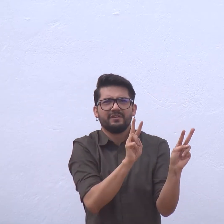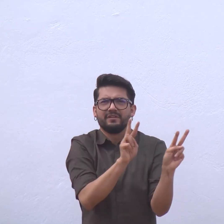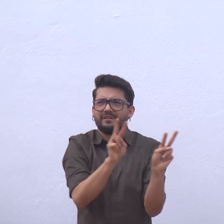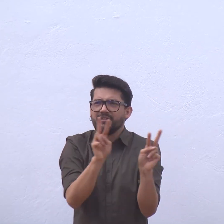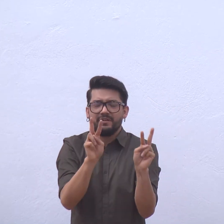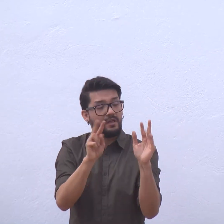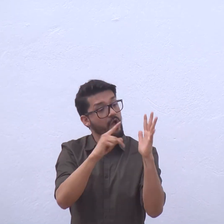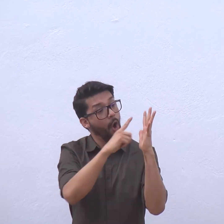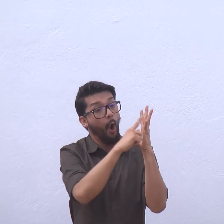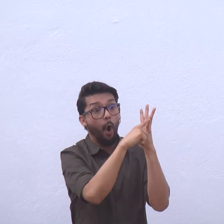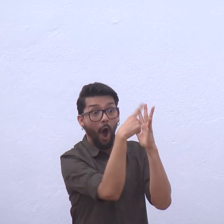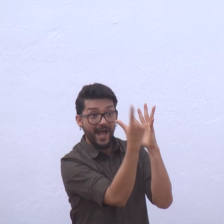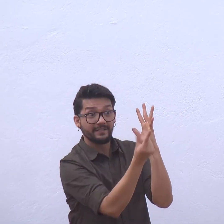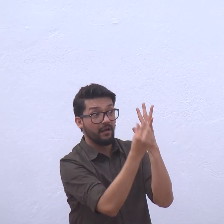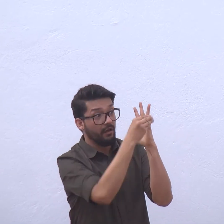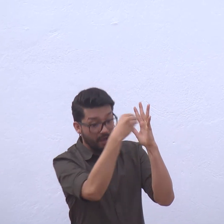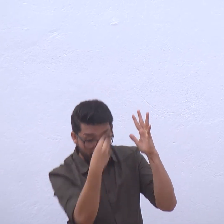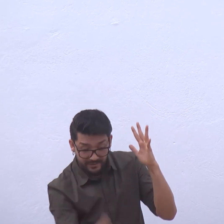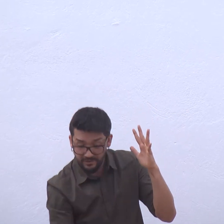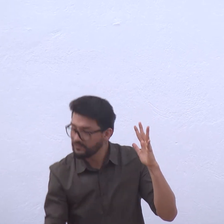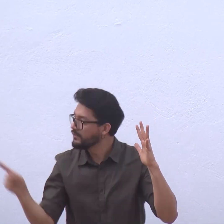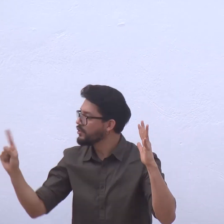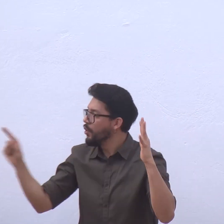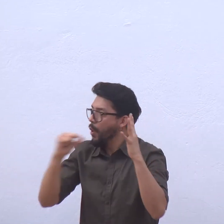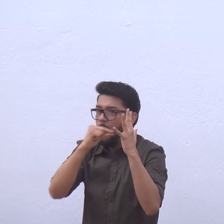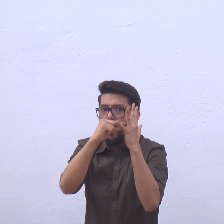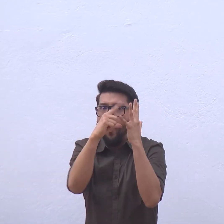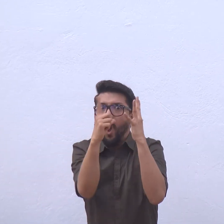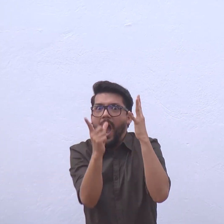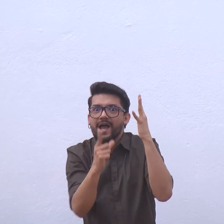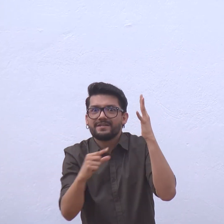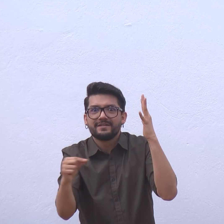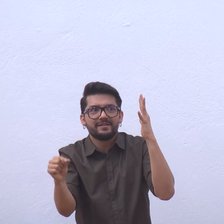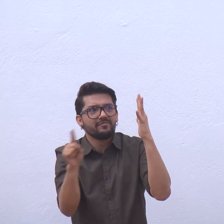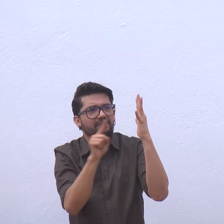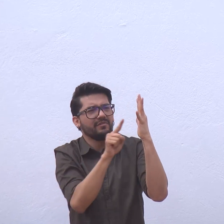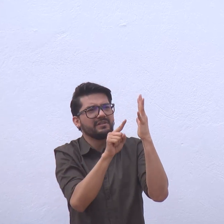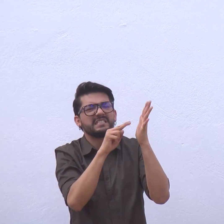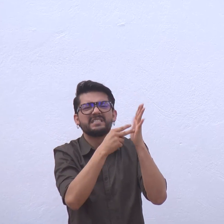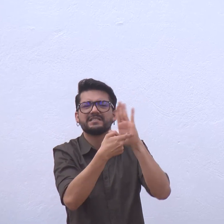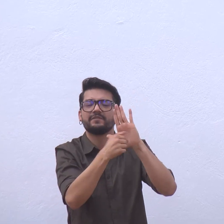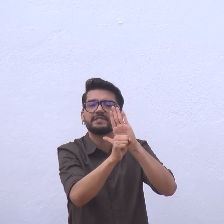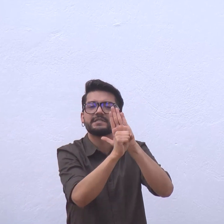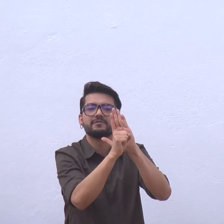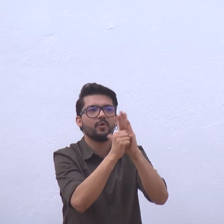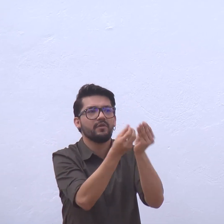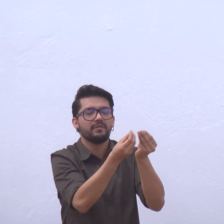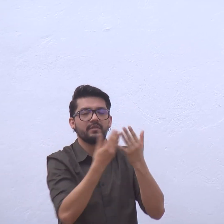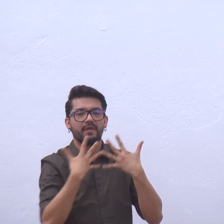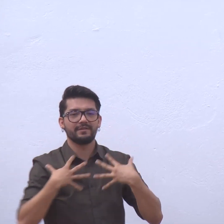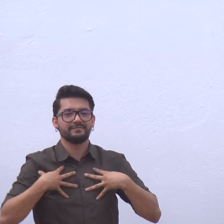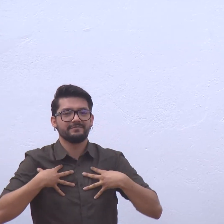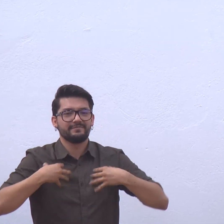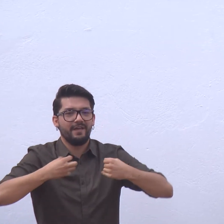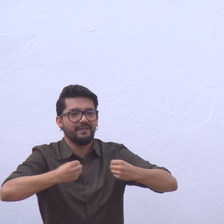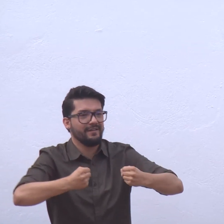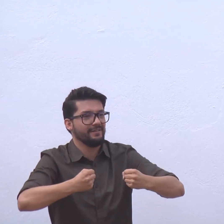de fruta, y los visiona, y sus hojas no caen, porque esas hojas son para